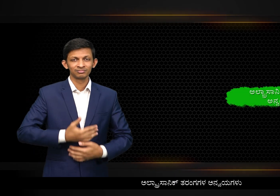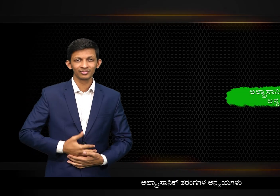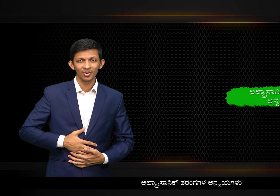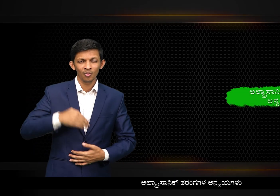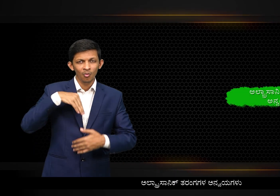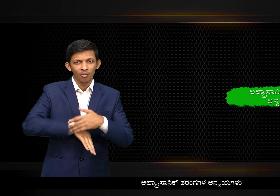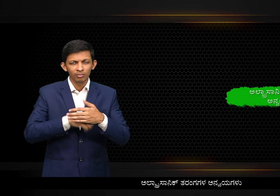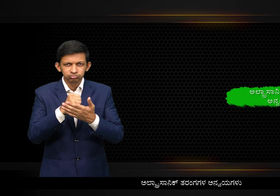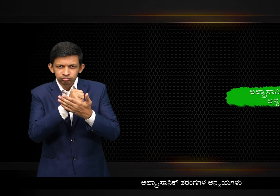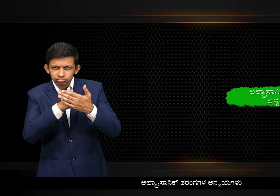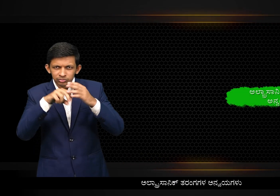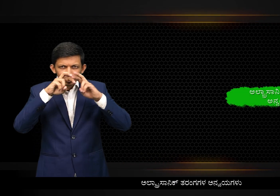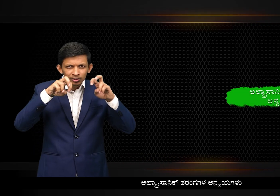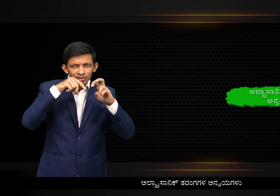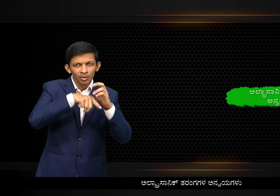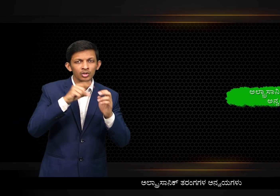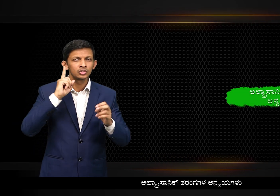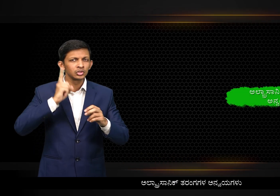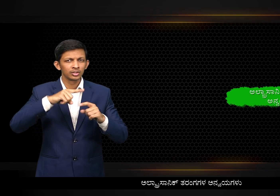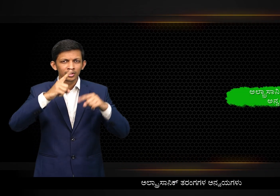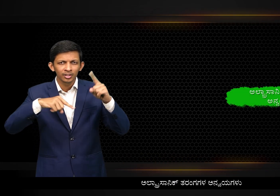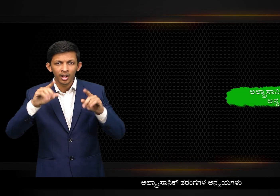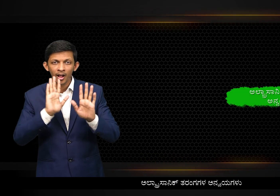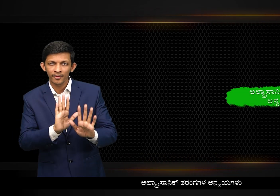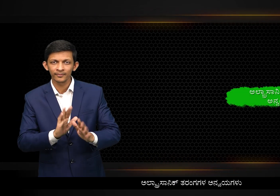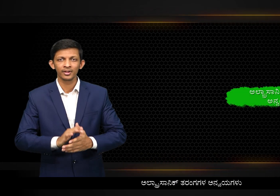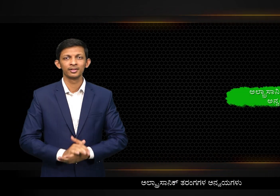ಅಲ್ಟ್ರಾಸಾನಿಕ್ ತರಂಗಗಳ ಅನ್ವಯಗಳು.